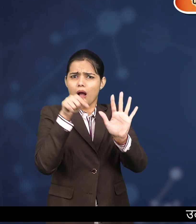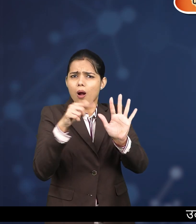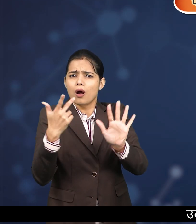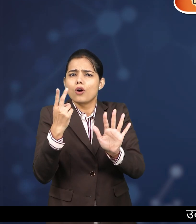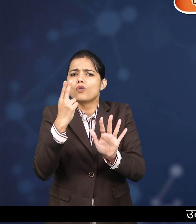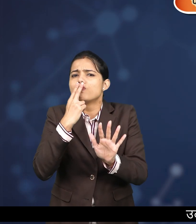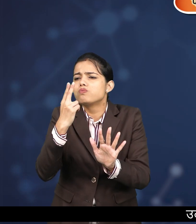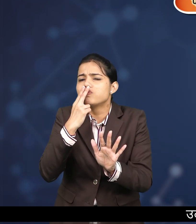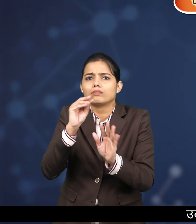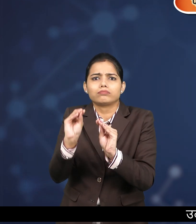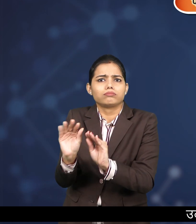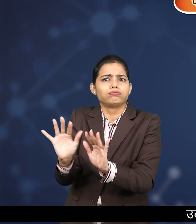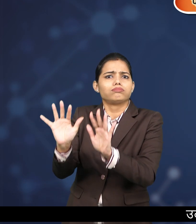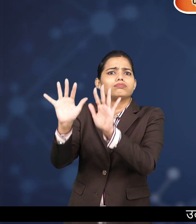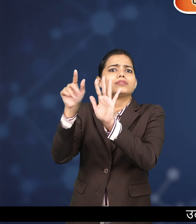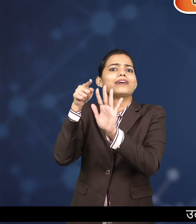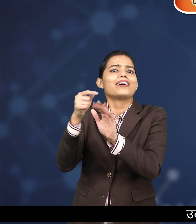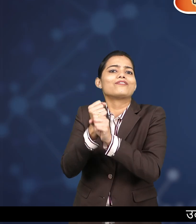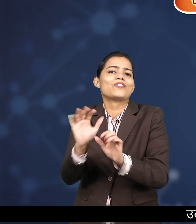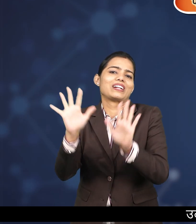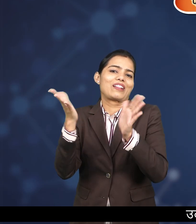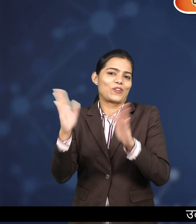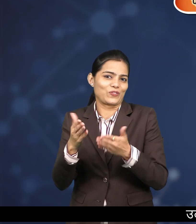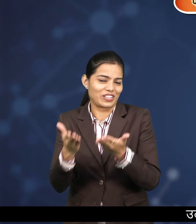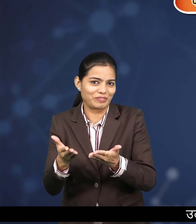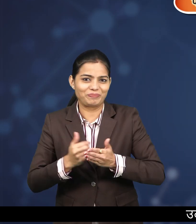उदाहरण: भाप, धुआं।